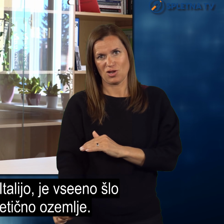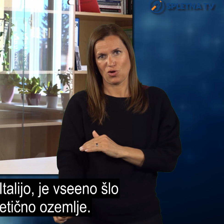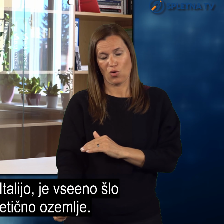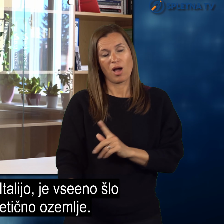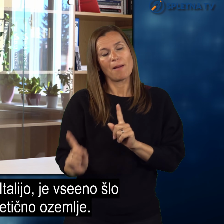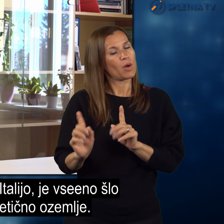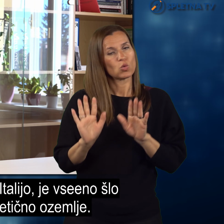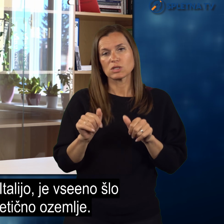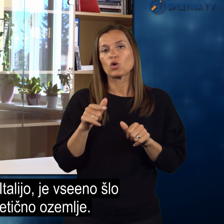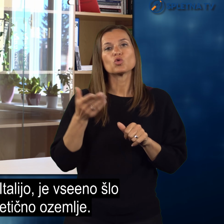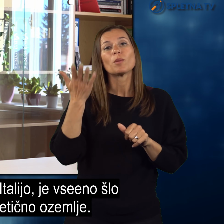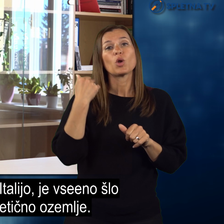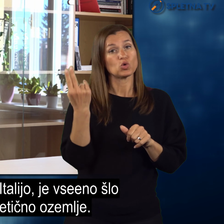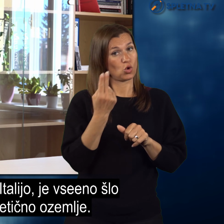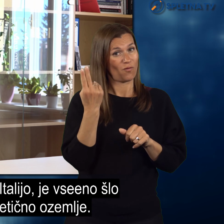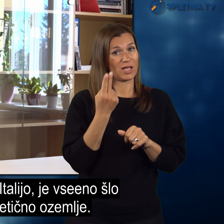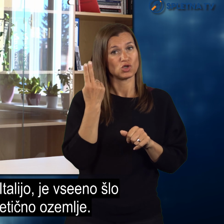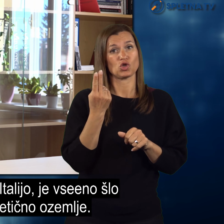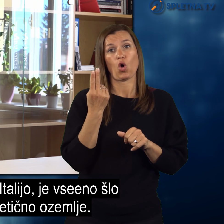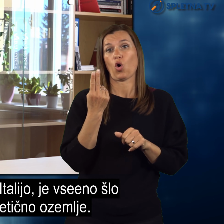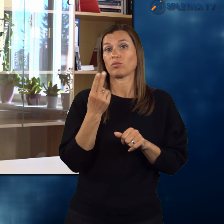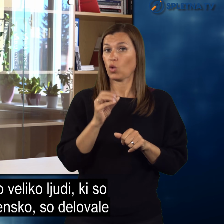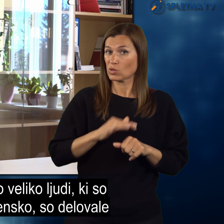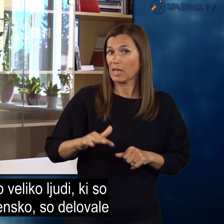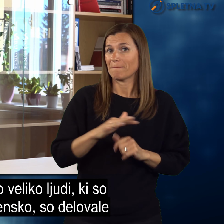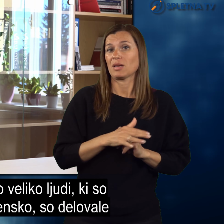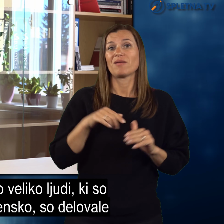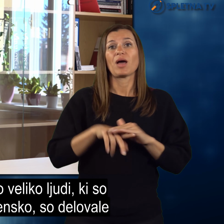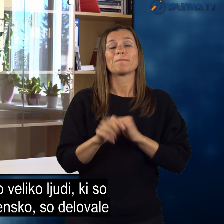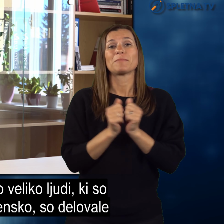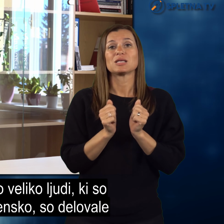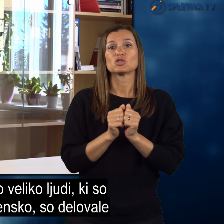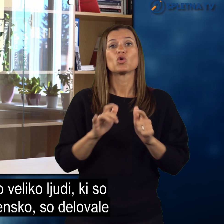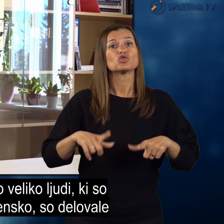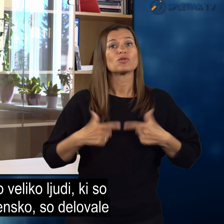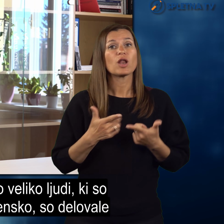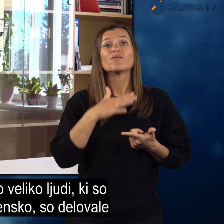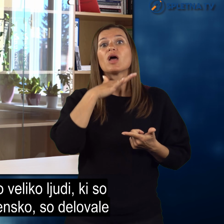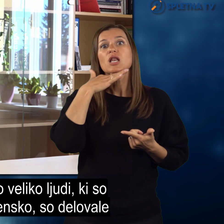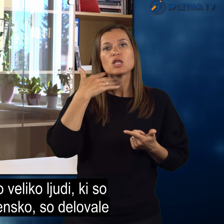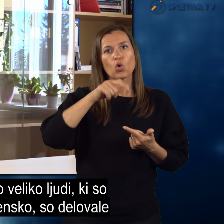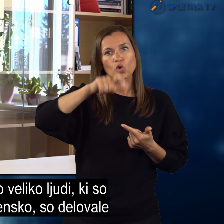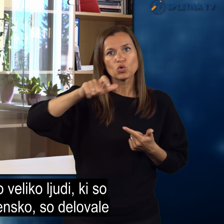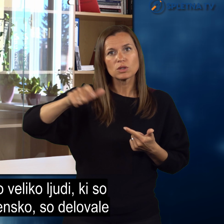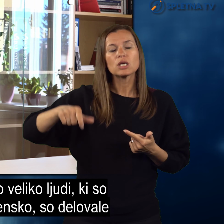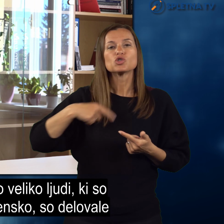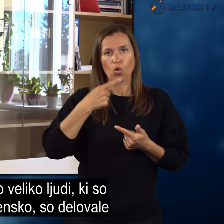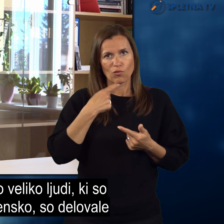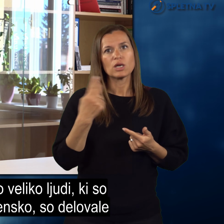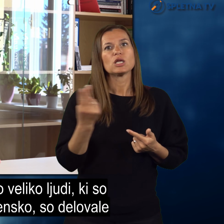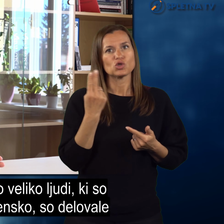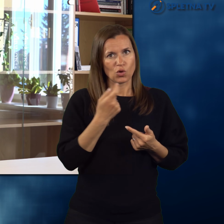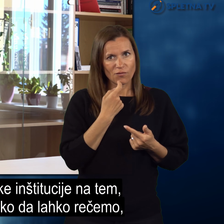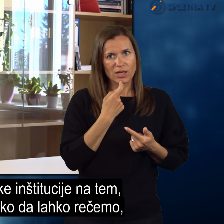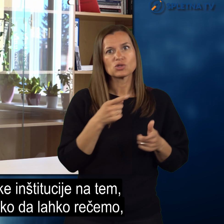je vseeno šlo za slovensko etično ozemlje. V mestu je živelo Veliko ljudi, ki so govorili tudi slovensko,